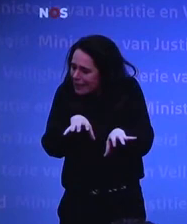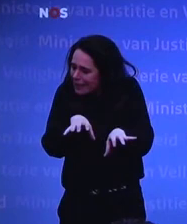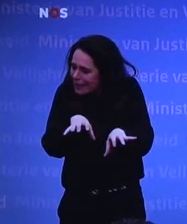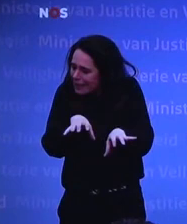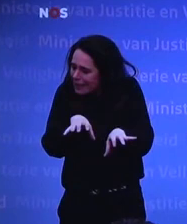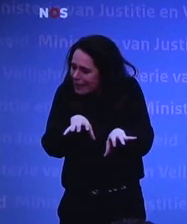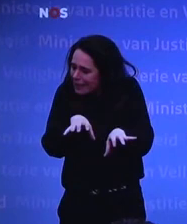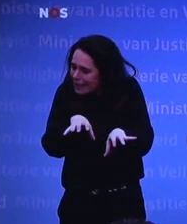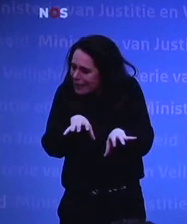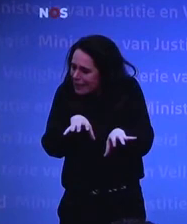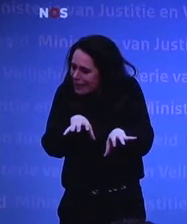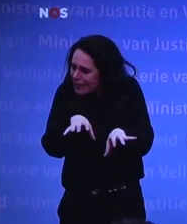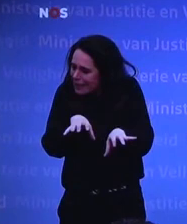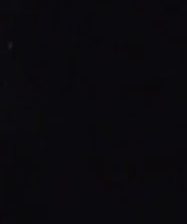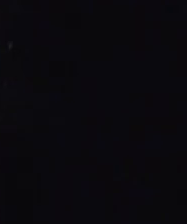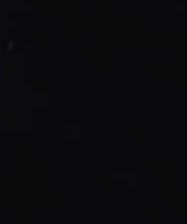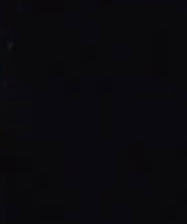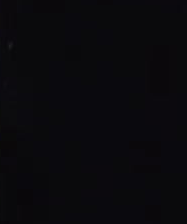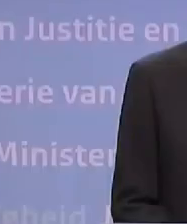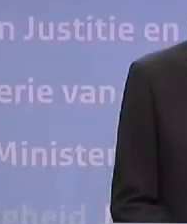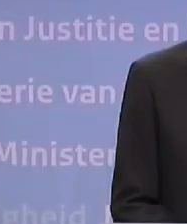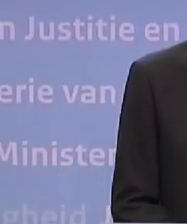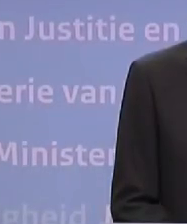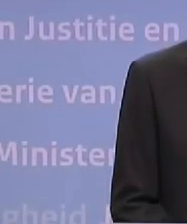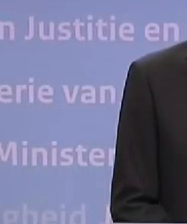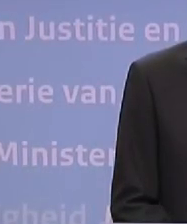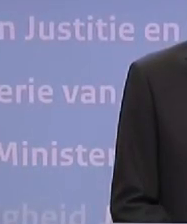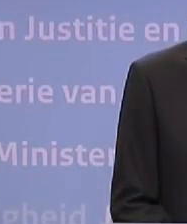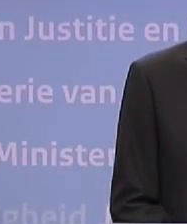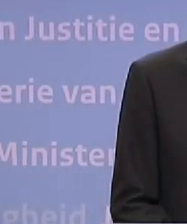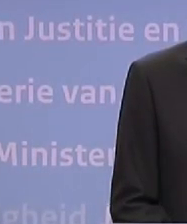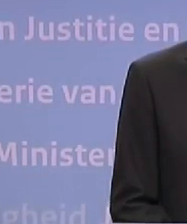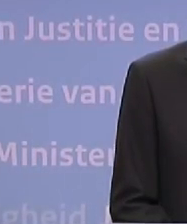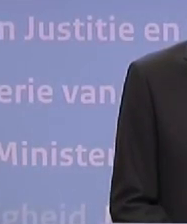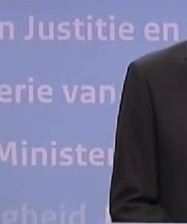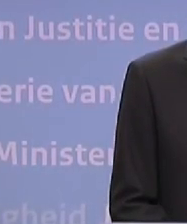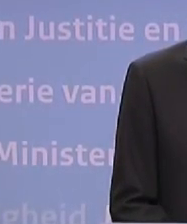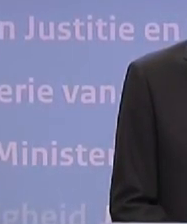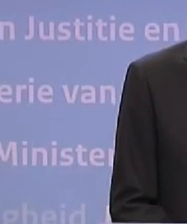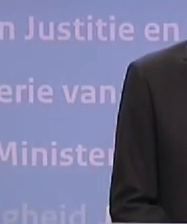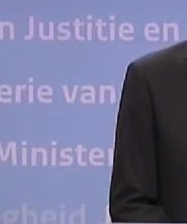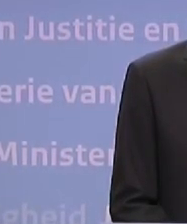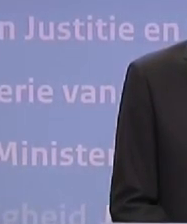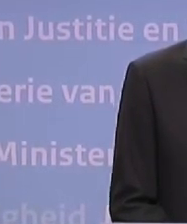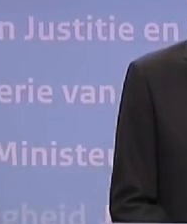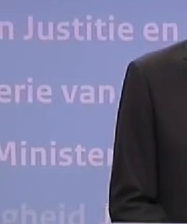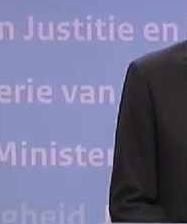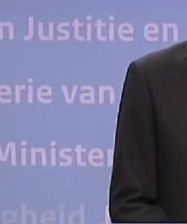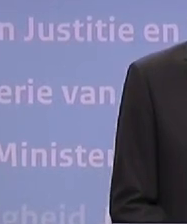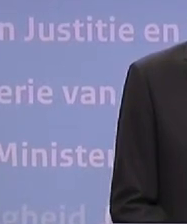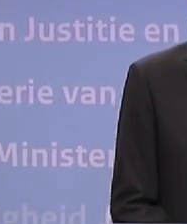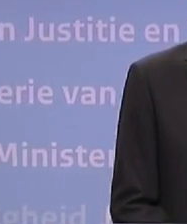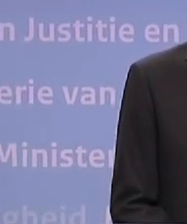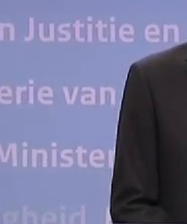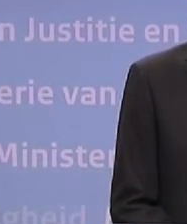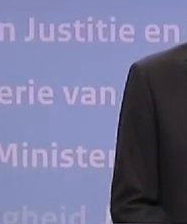Onderwijs, tijdens de persconferentie. De afgelopen dagen is duidelijk geworden dat met name veel scholen er